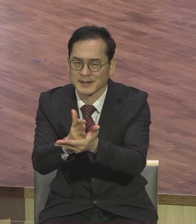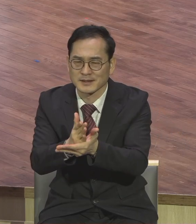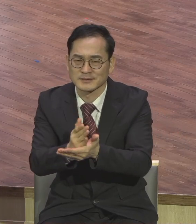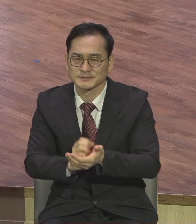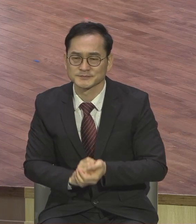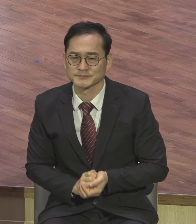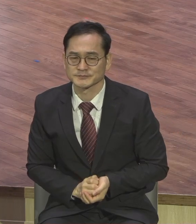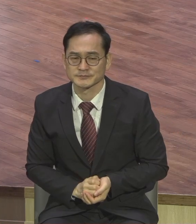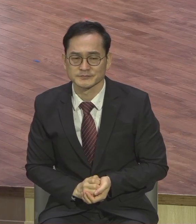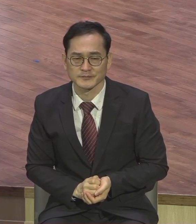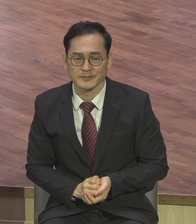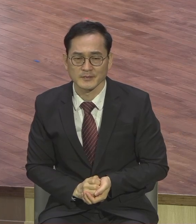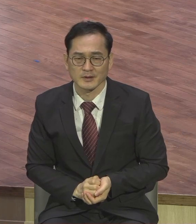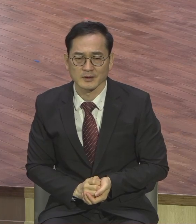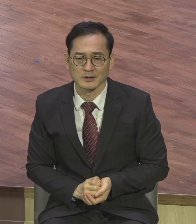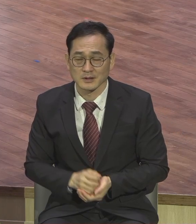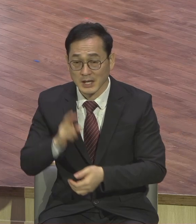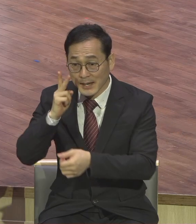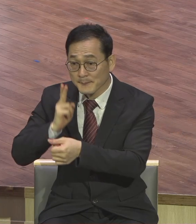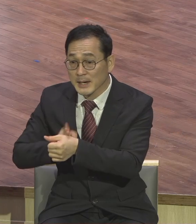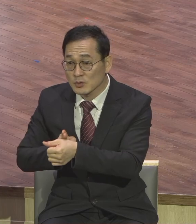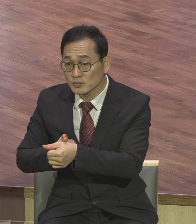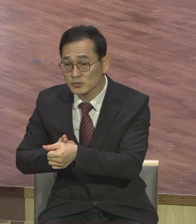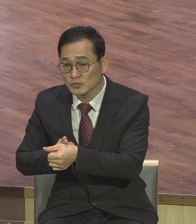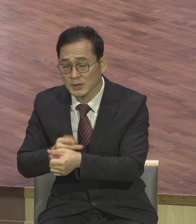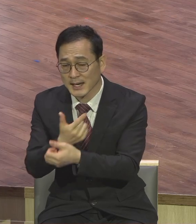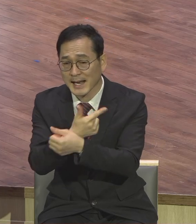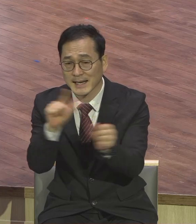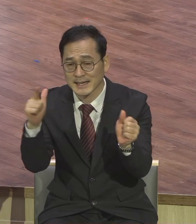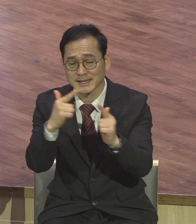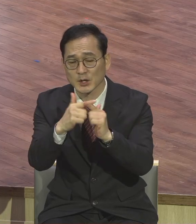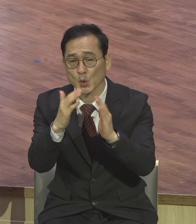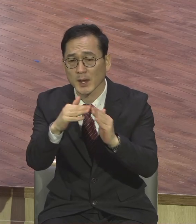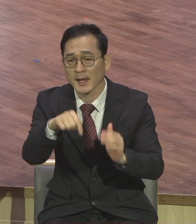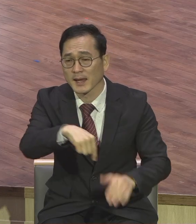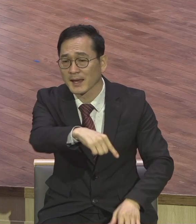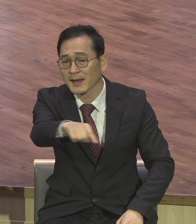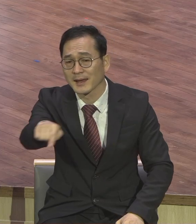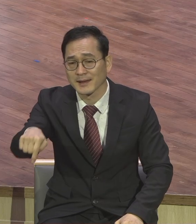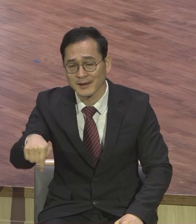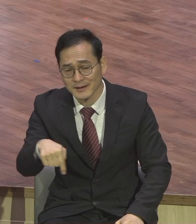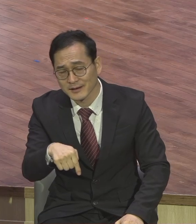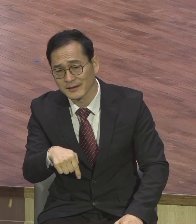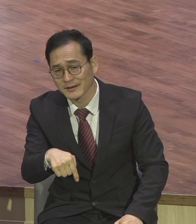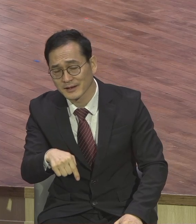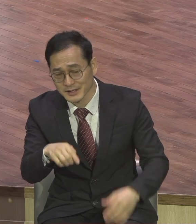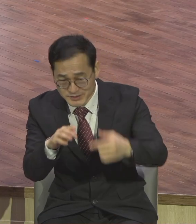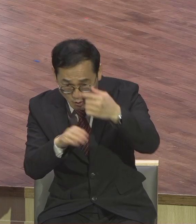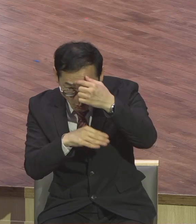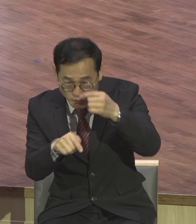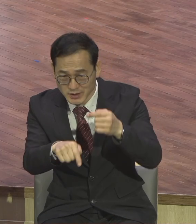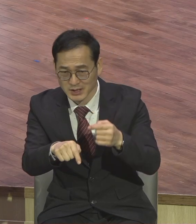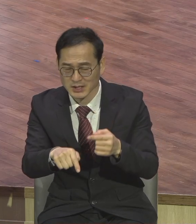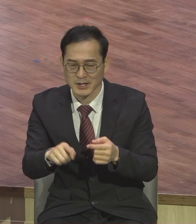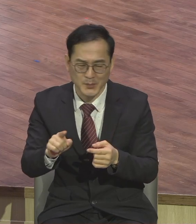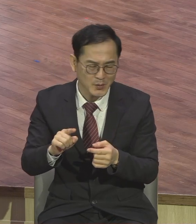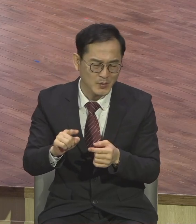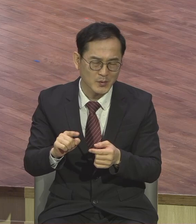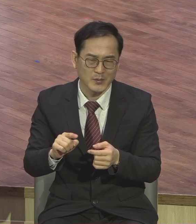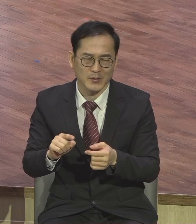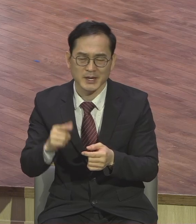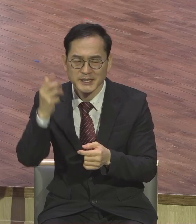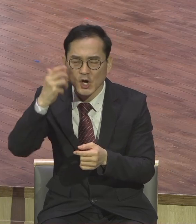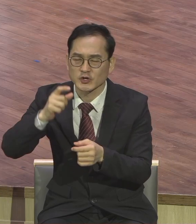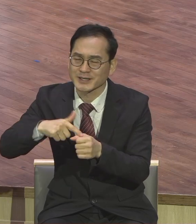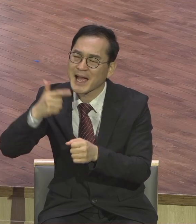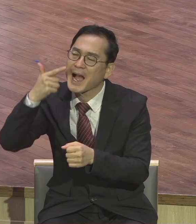자, 이 말씀은요, 바울이 지금까지 갈라디아 교회 성도들에게 신학적으로 때로는 영적